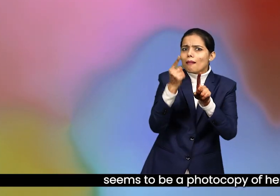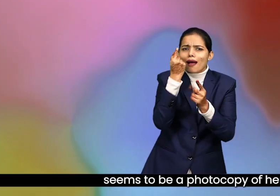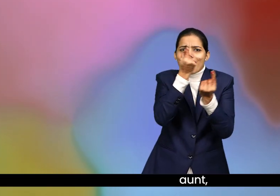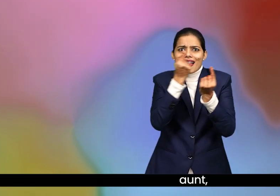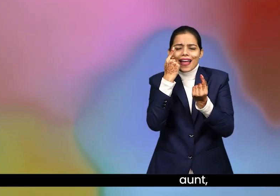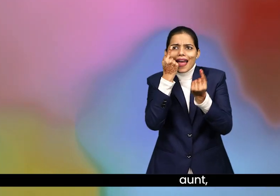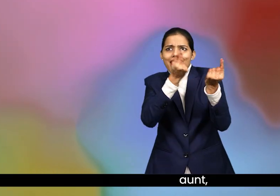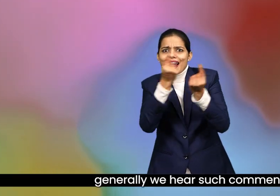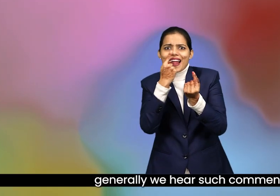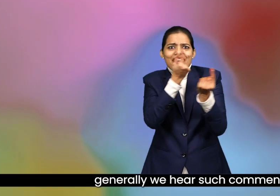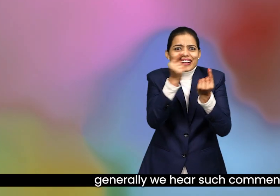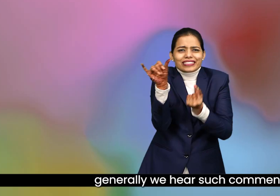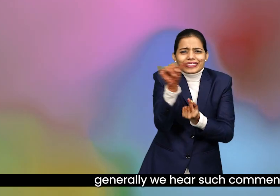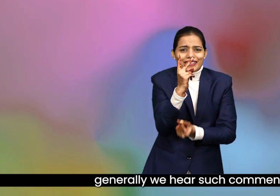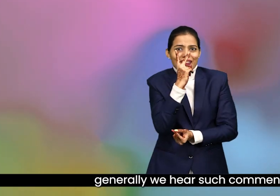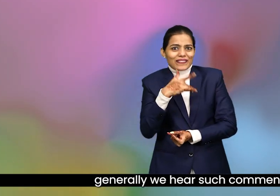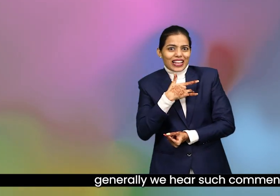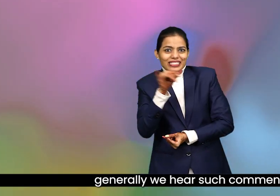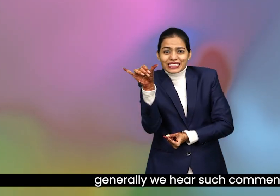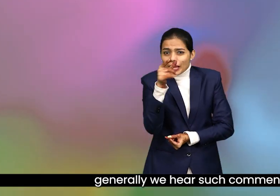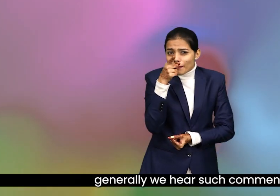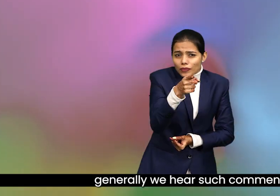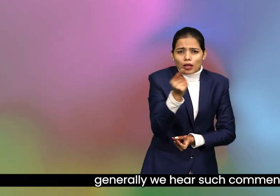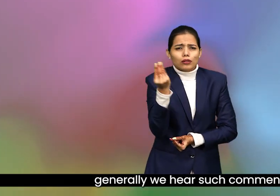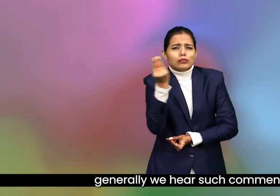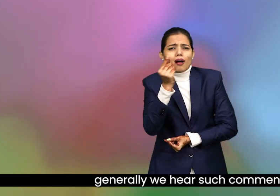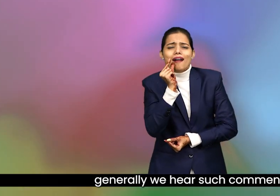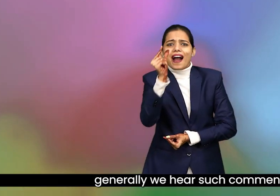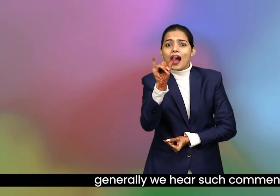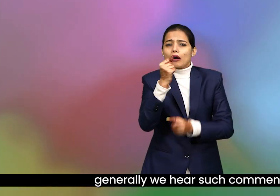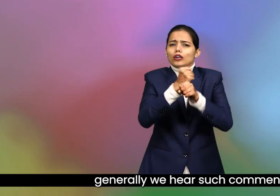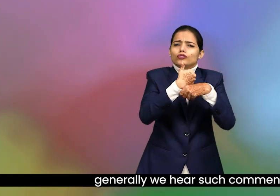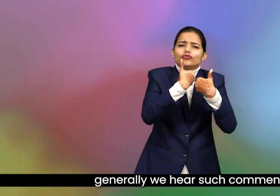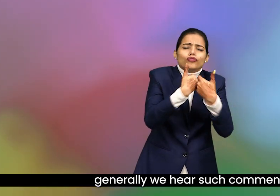போல் தெரிகிறது. Generally, பொதுவாக இது போன்ற we hear கருத்துக்களை such நாம் comments. கேட்கிறோம்.